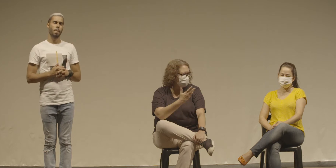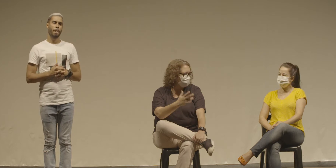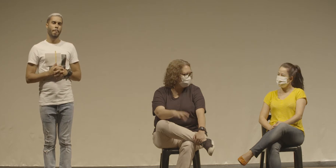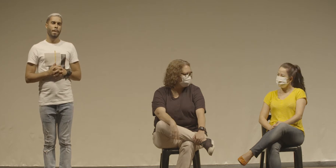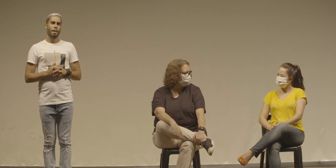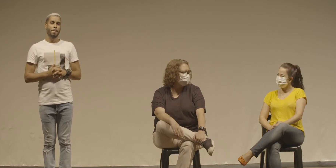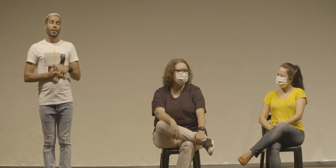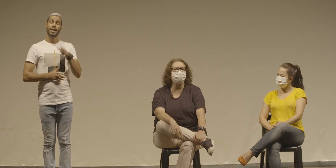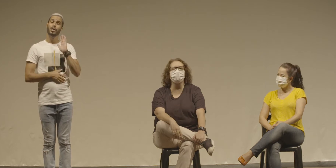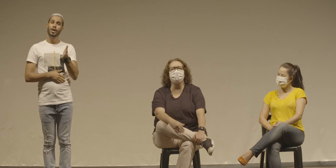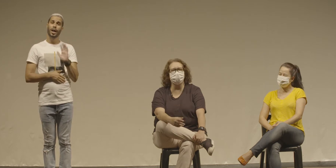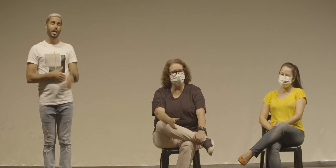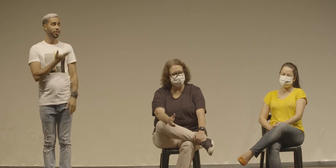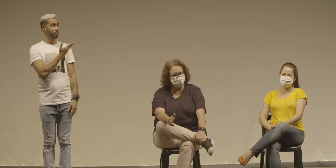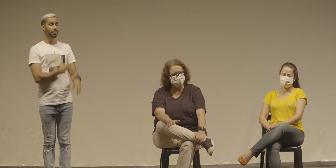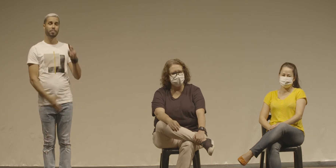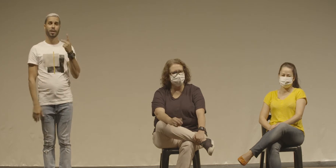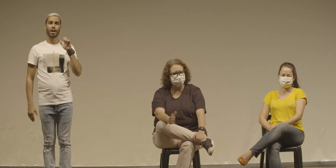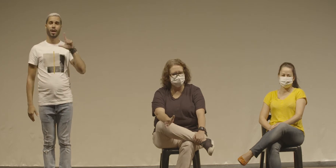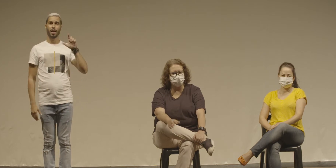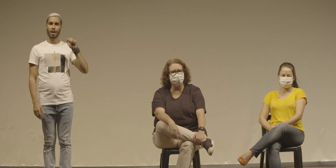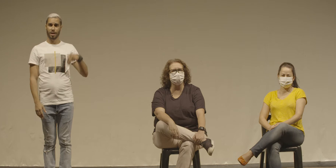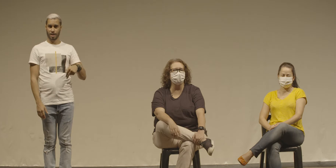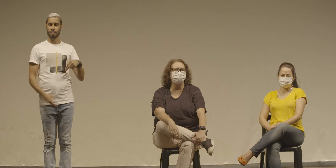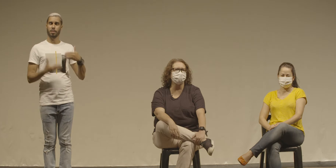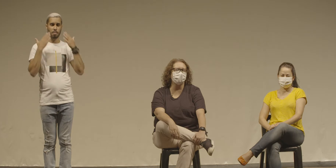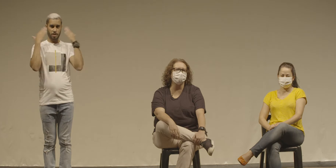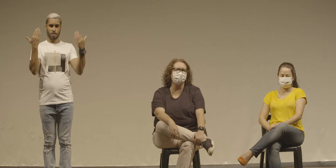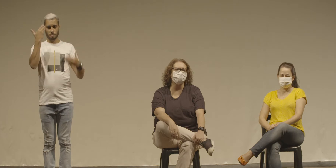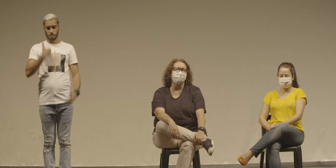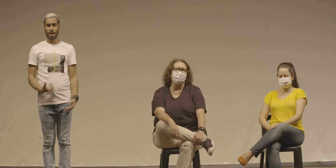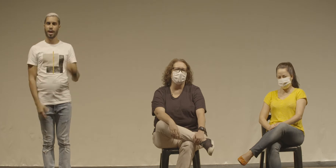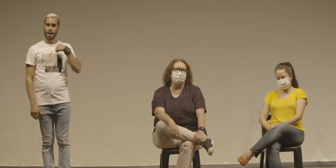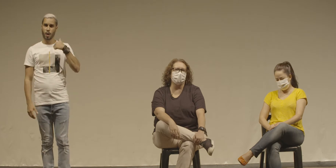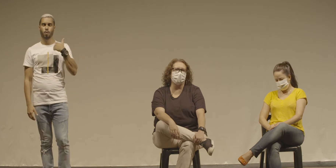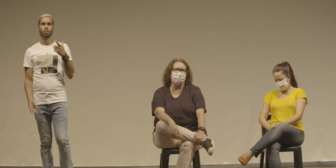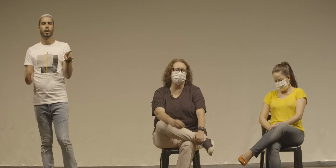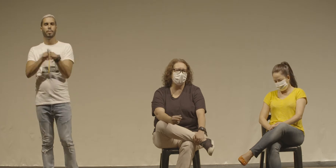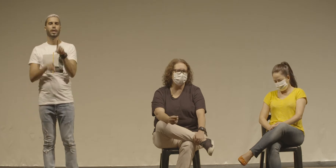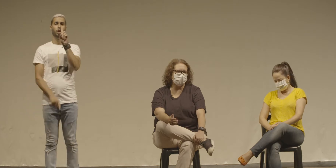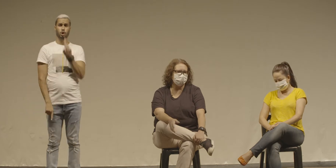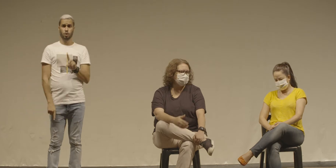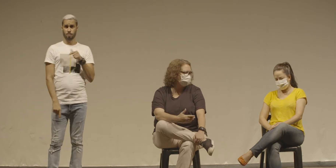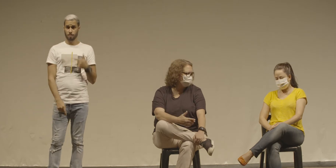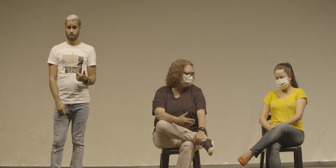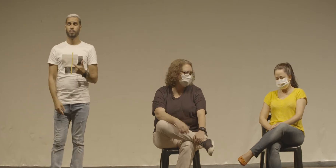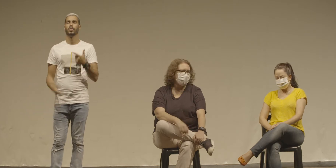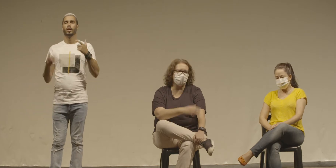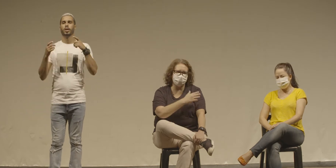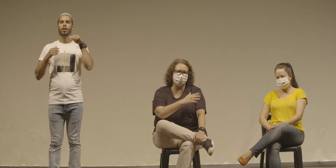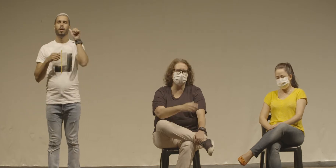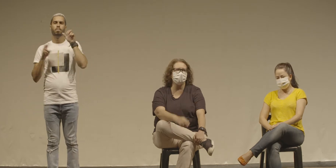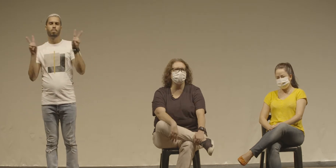a Ellen já me apresentou, sou Silvia Spolidoro, roteirista e diretora do Mulheres à Sexta. Ajudei um bocadinho na